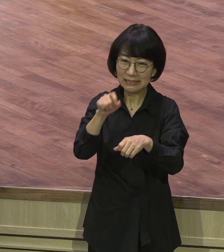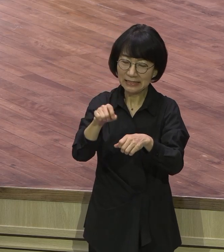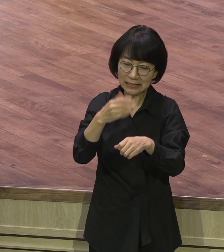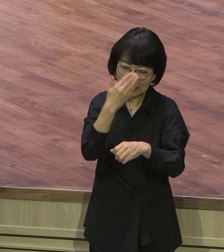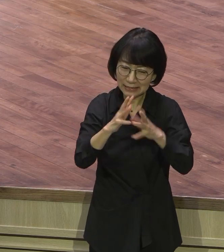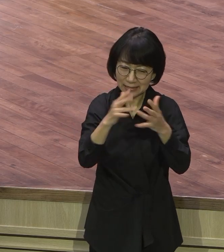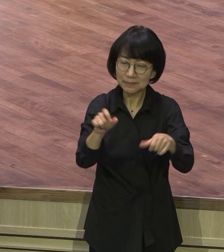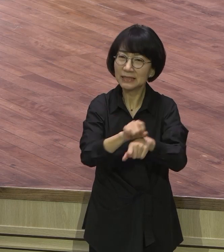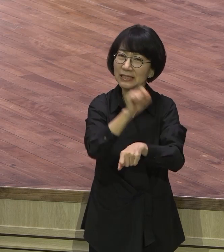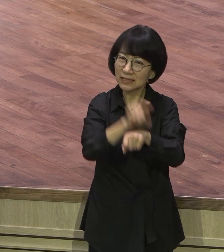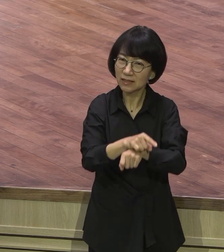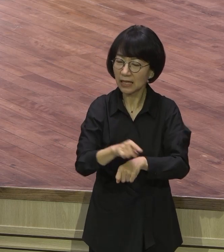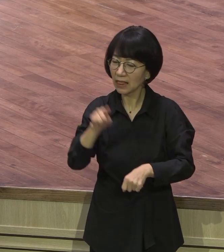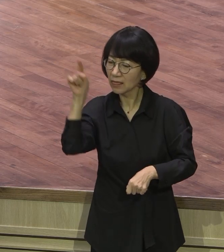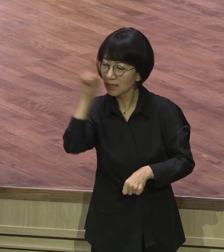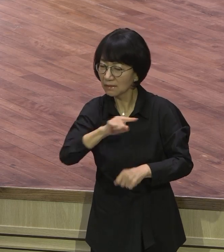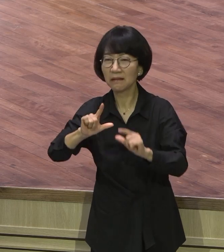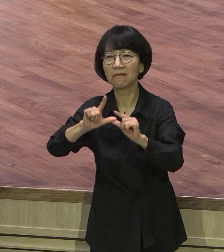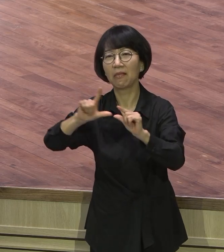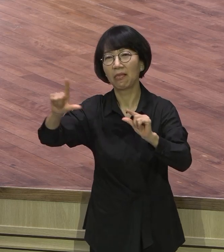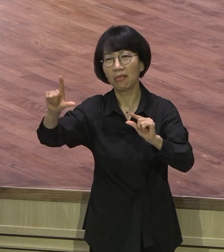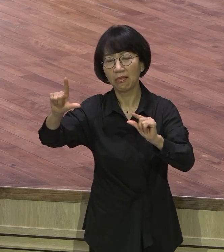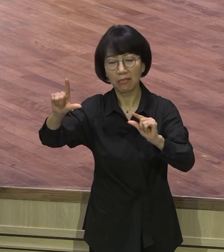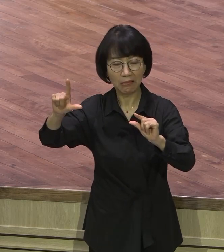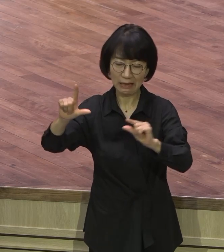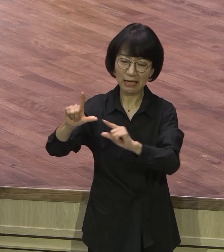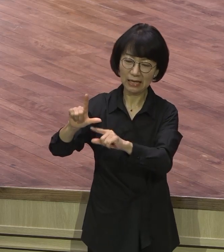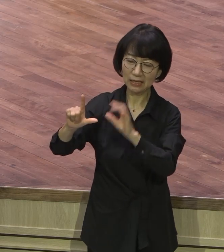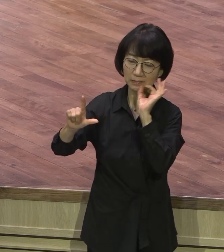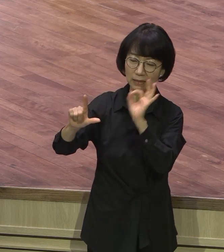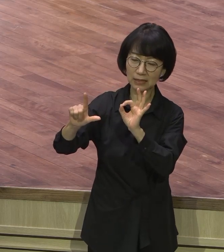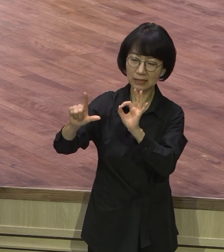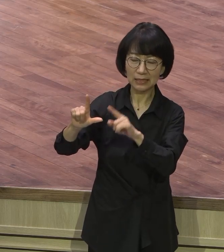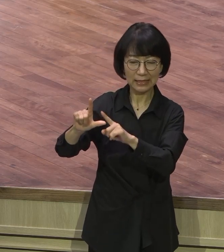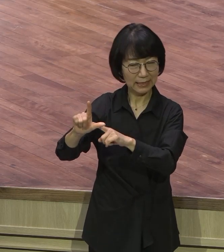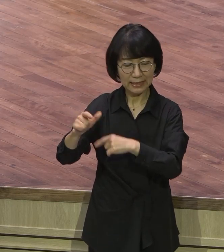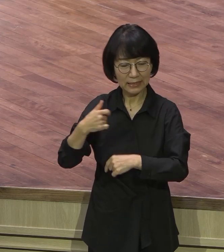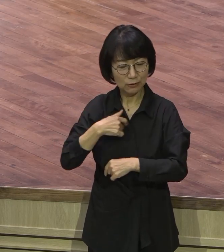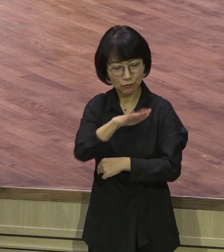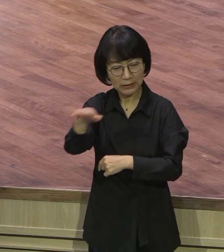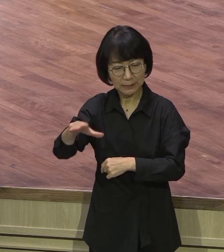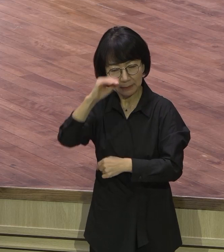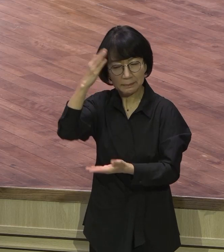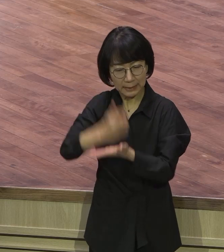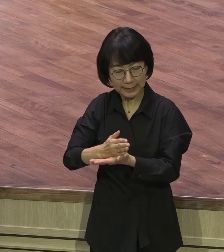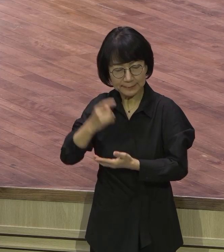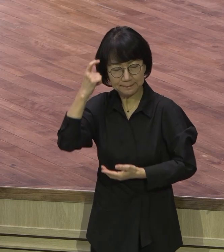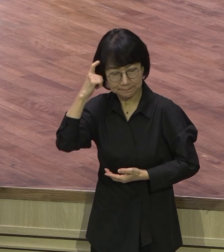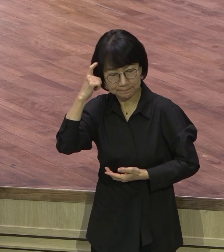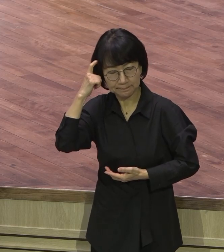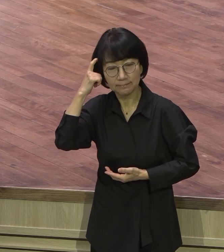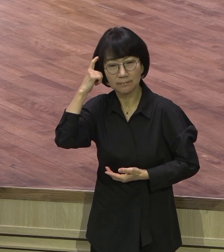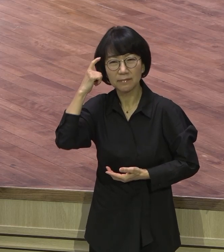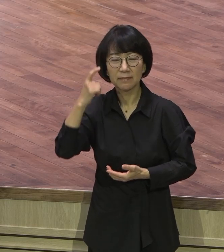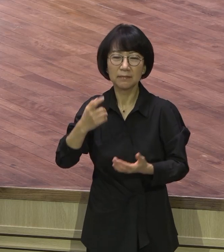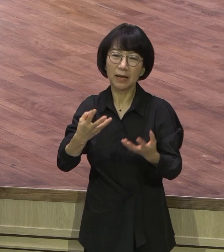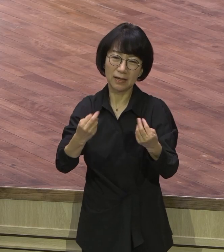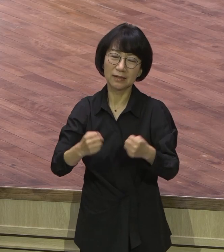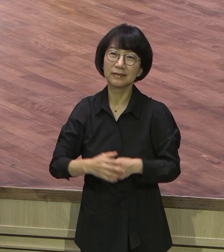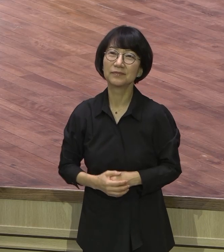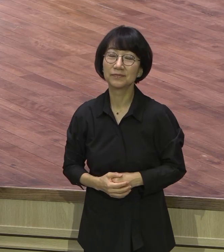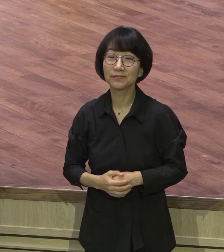때문에 이것을 반면 교사로 삼아야 할 내용들이 압도적으로 많이 있습니다.